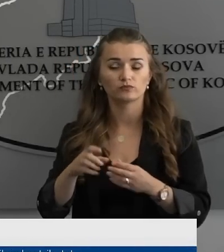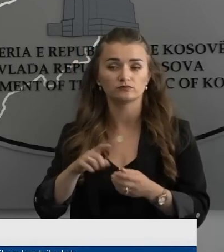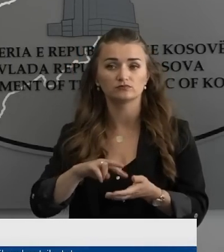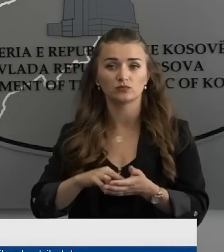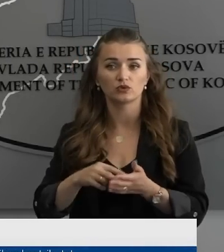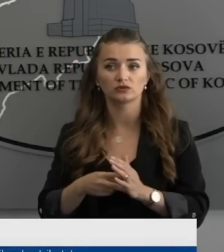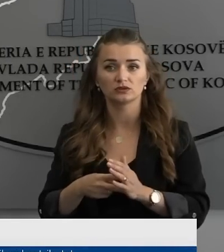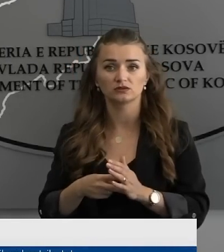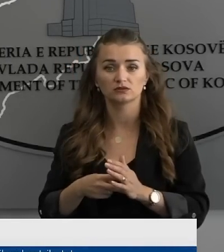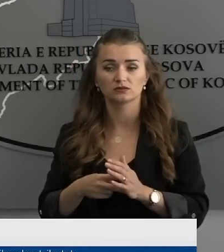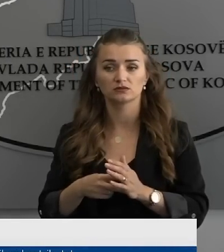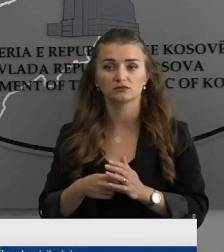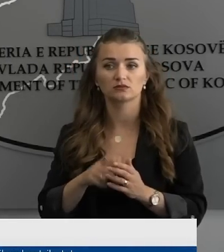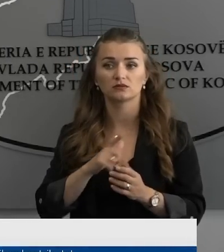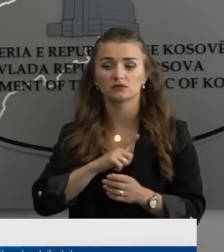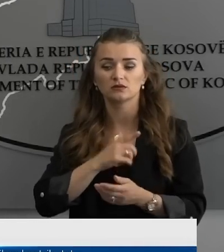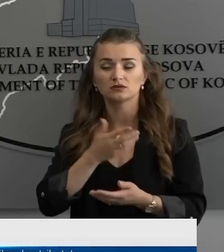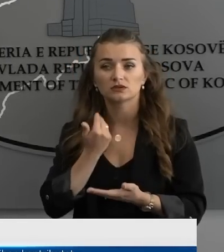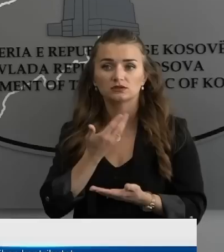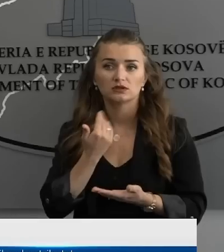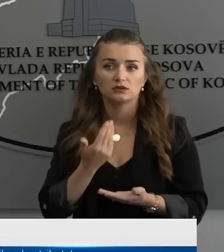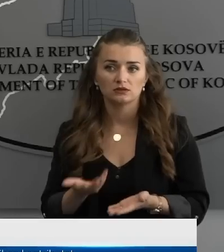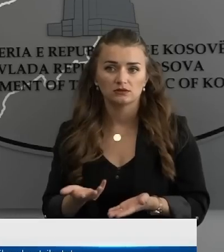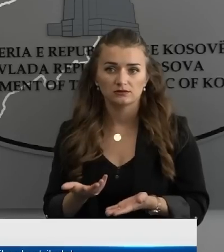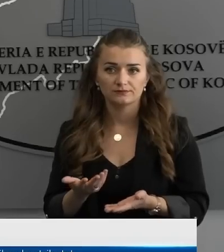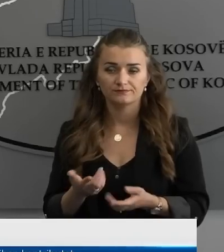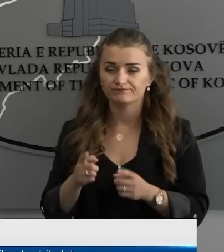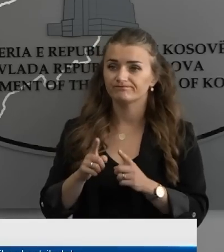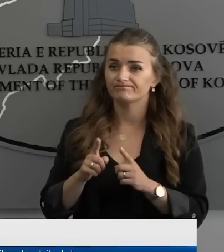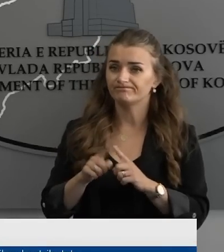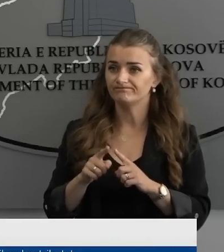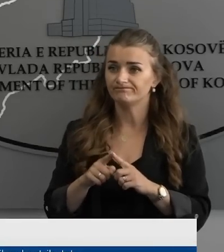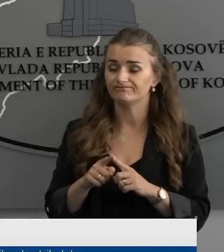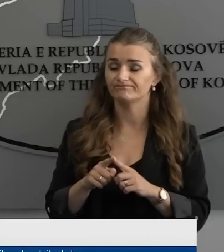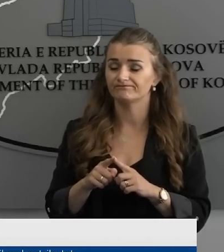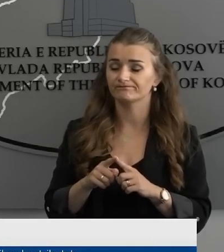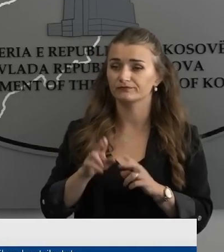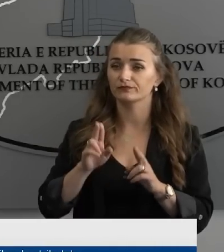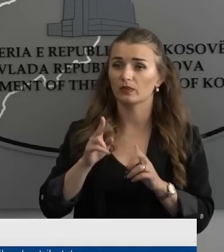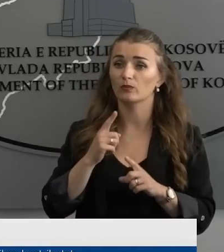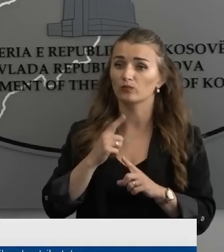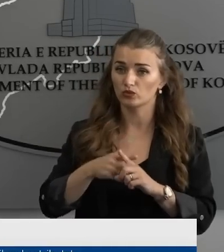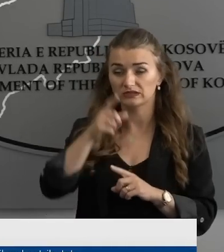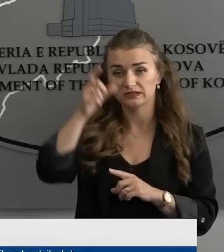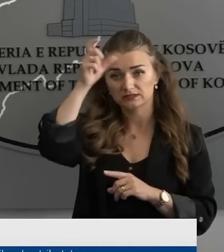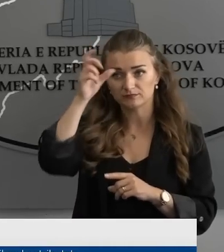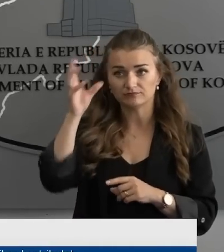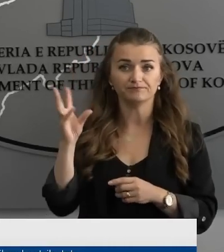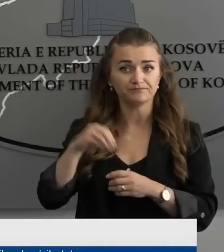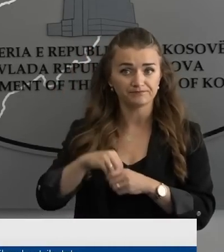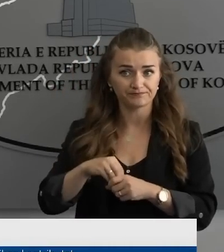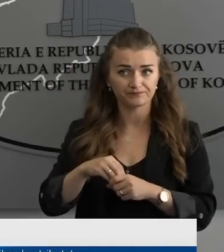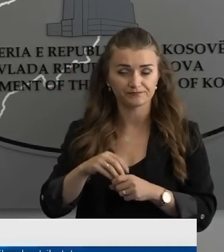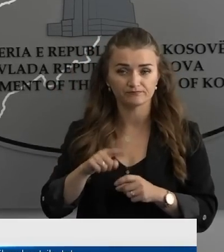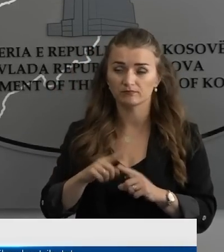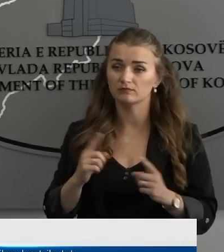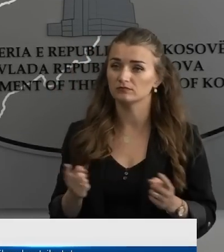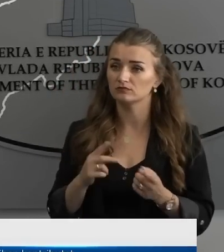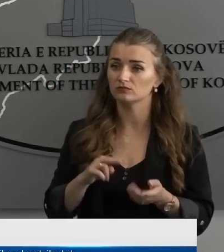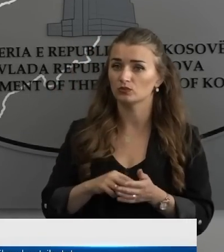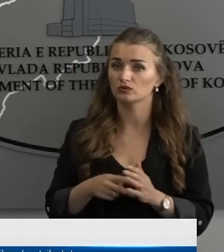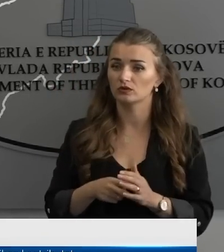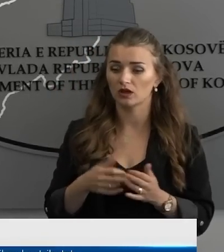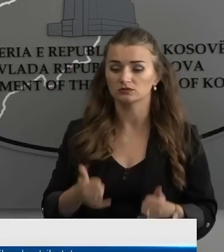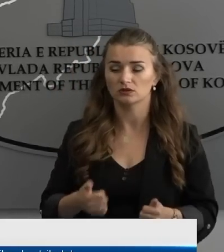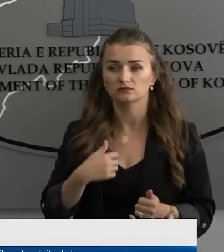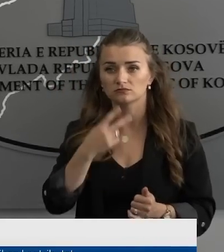ç'është sot. Andaj pjesëmarrja e saj, konstruktiviteti i saj në vijim është edhe më i